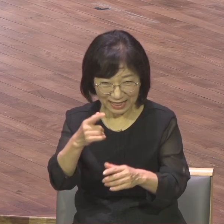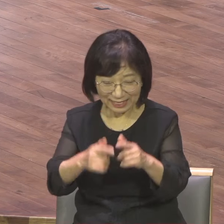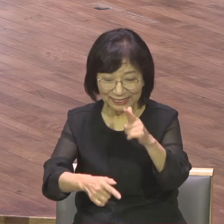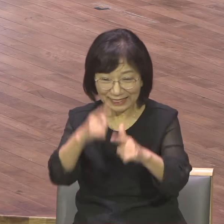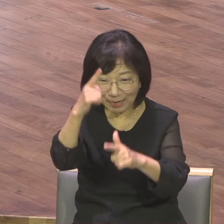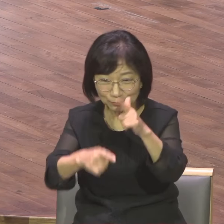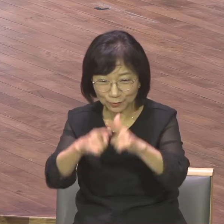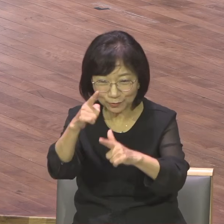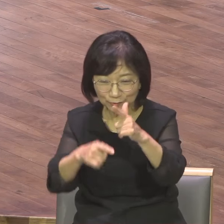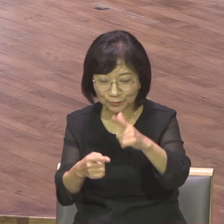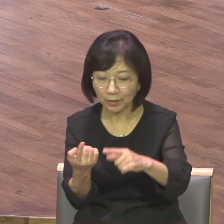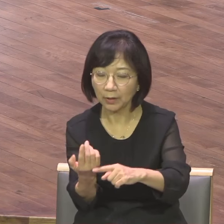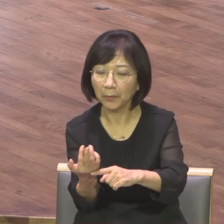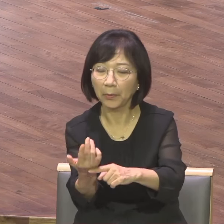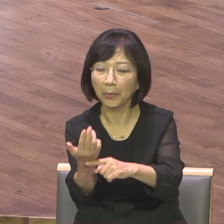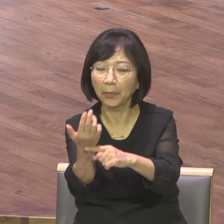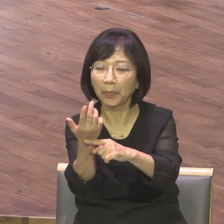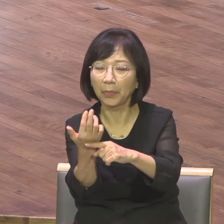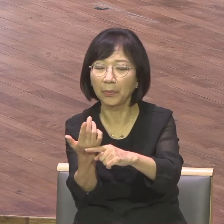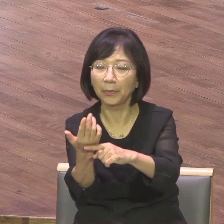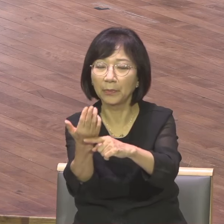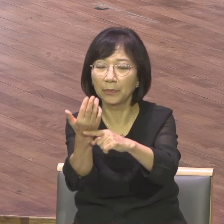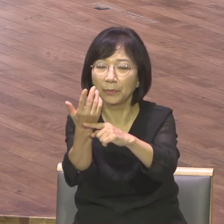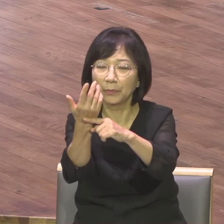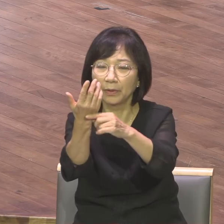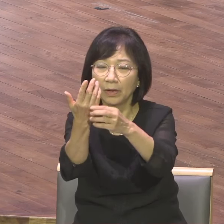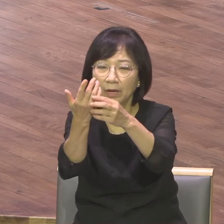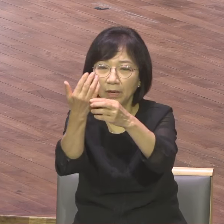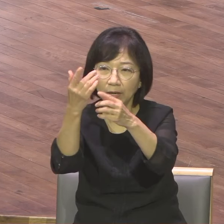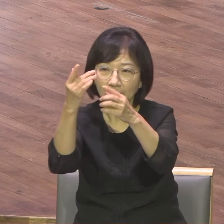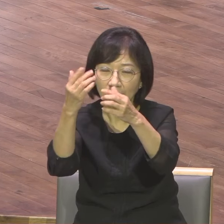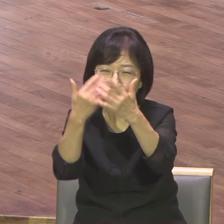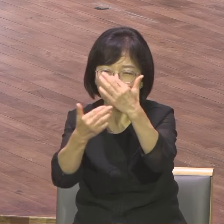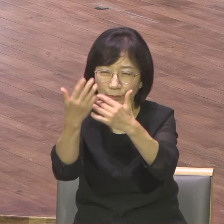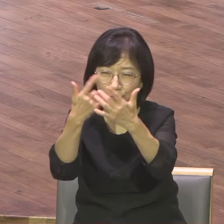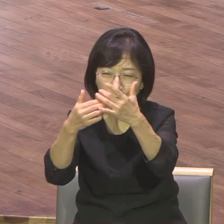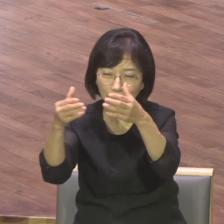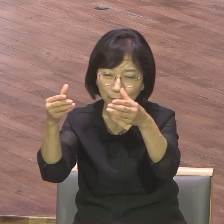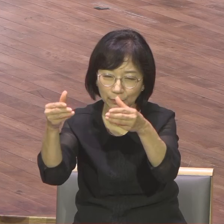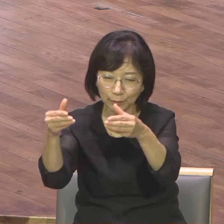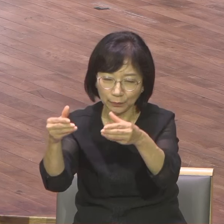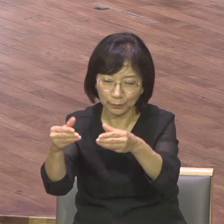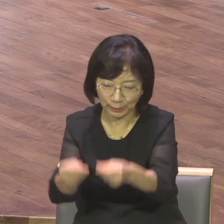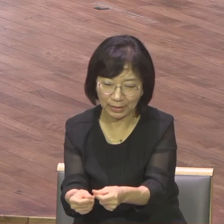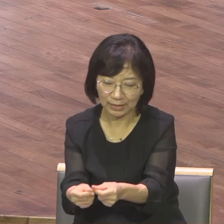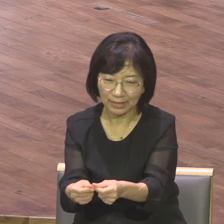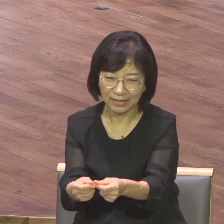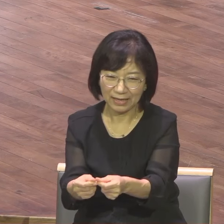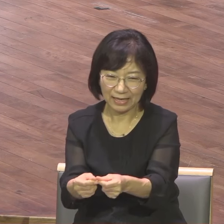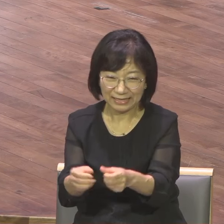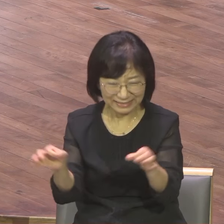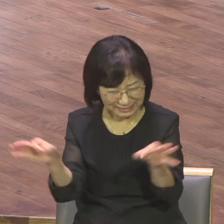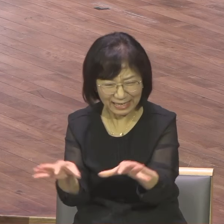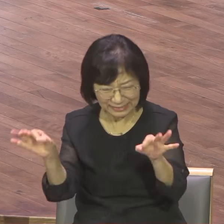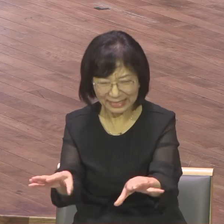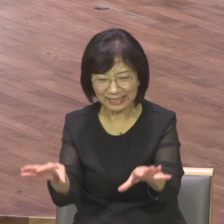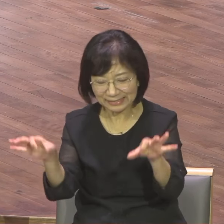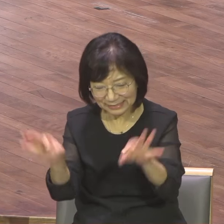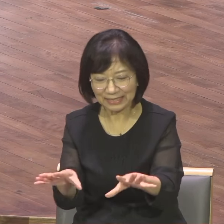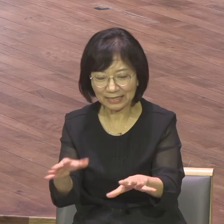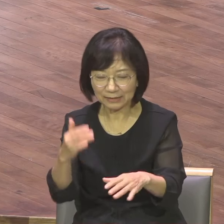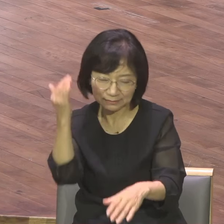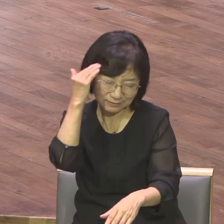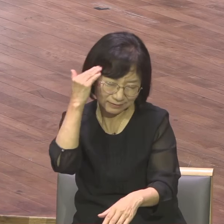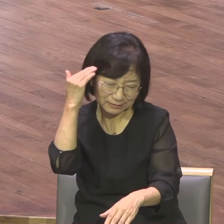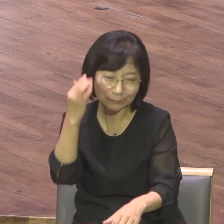부지갱이야. 그렇게 하나님이 이사 통해서 말했어요. 그리고 5절에서 9절에 보면 아람과 북이스라엘